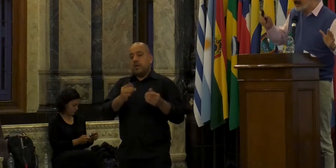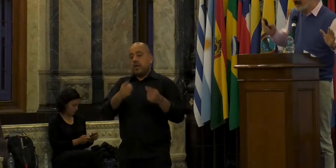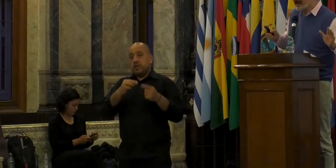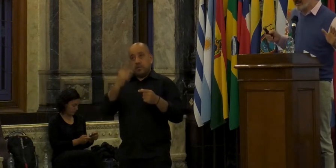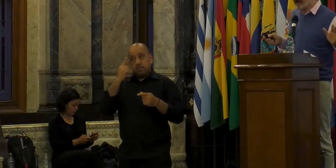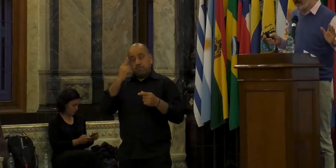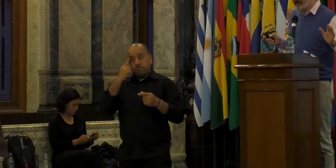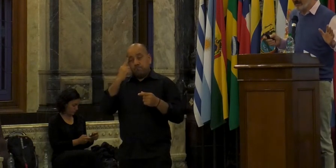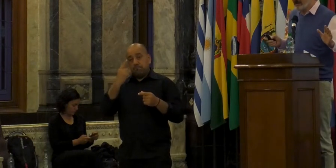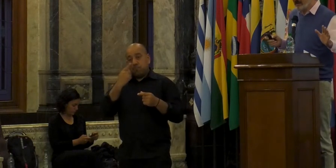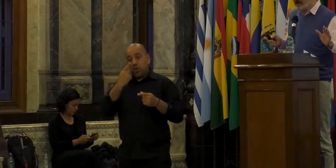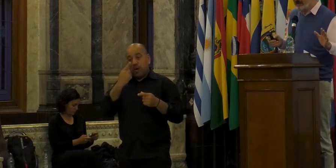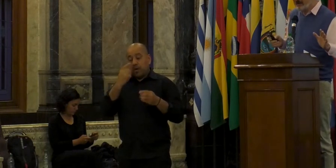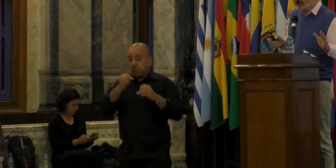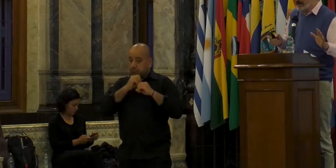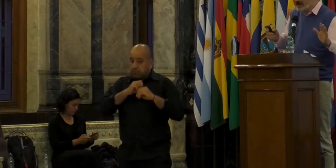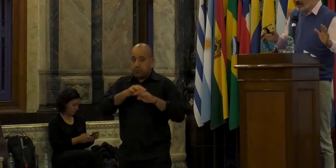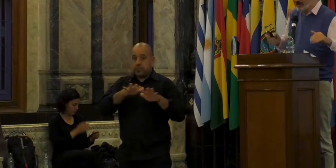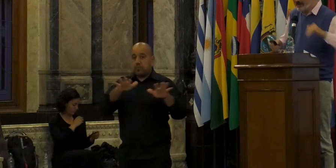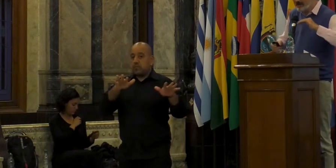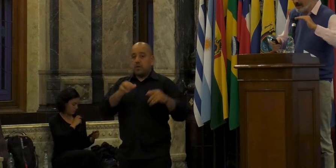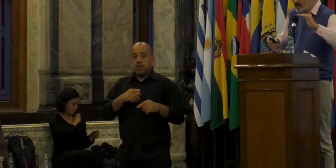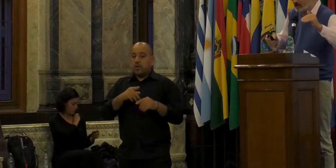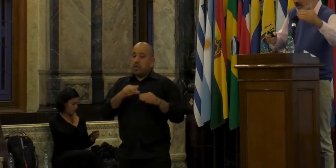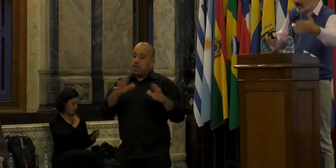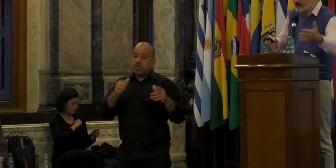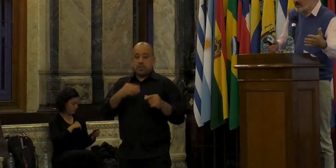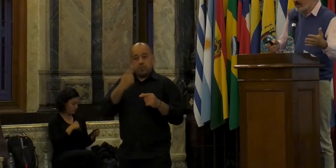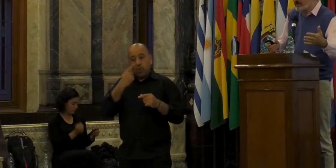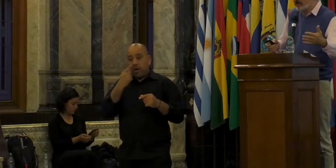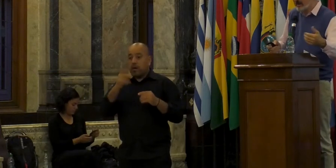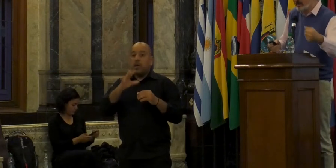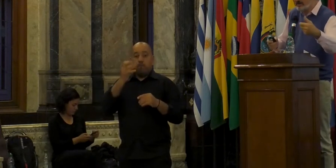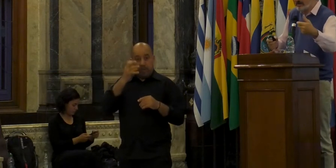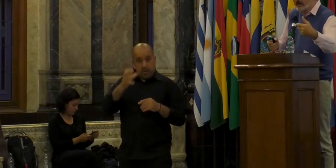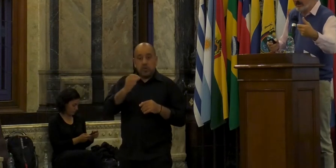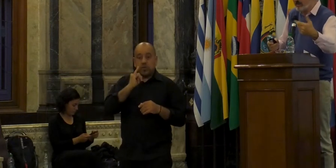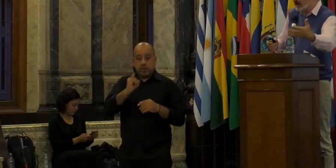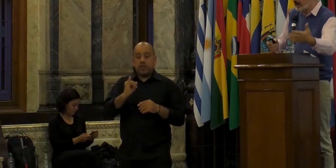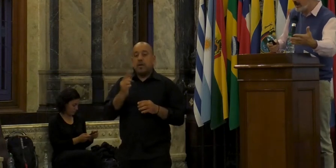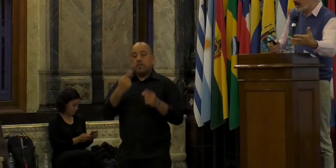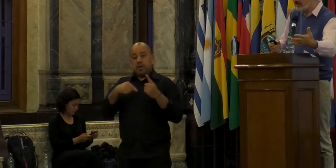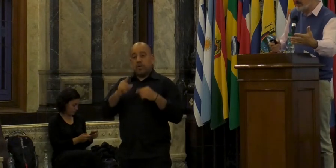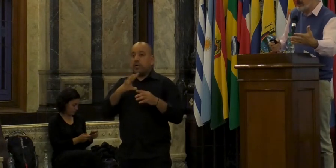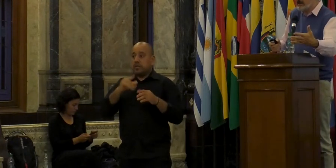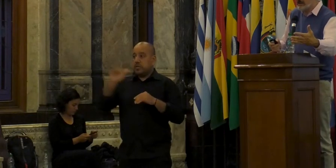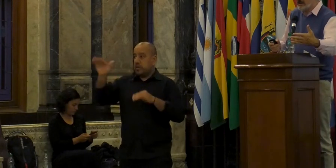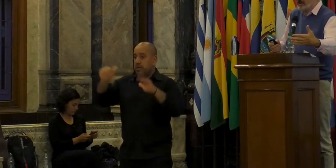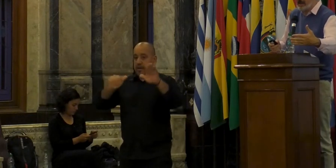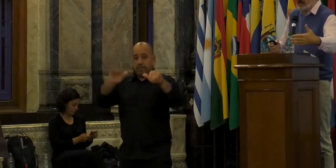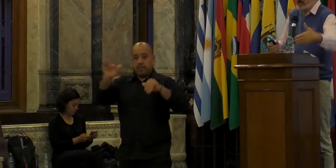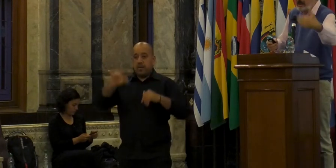lanzarse sin red, como en el circo, sin red, con todo el riesgo que conlleva convocar a 15